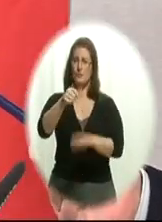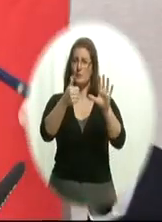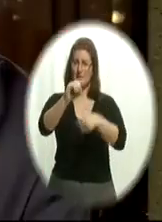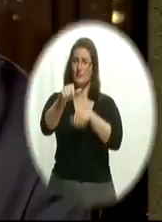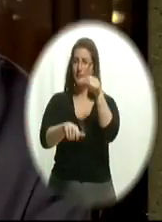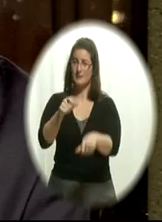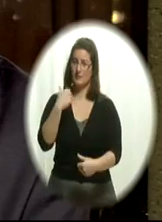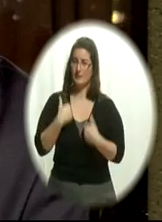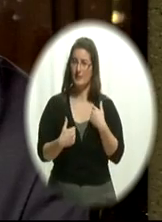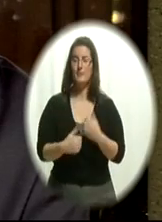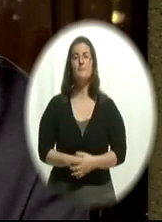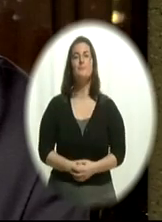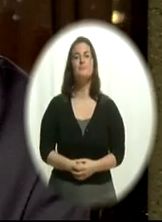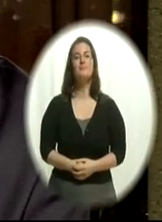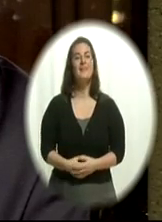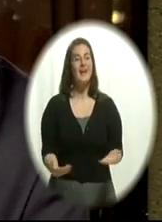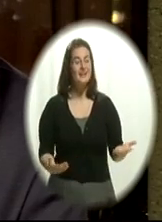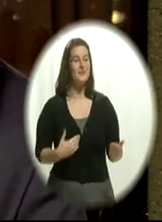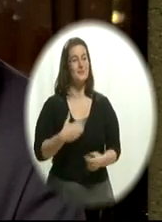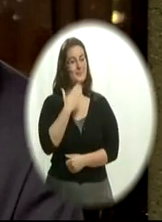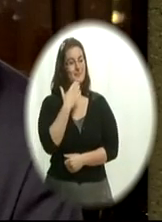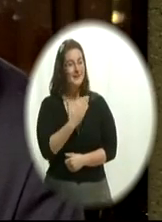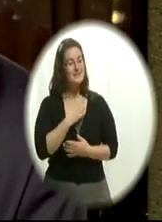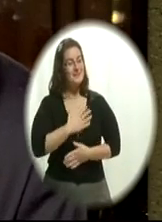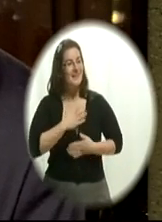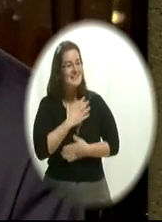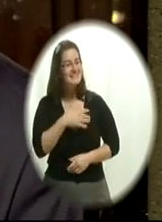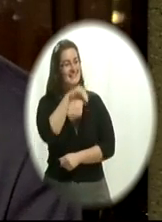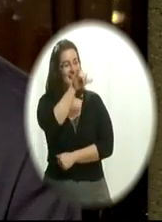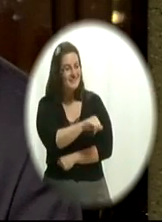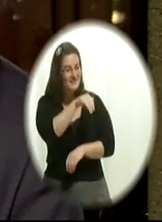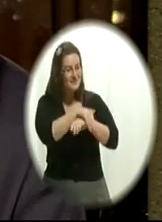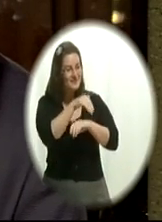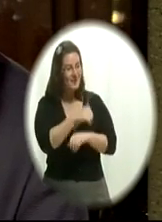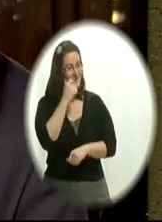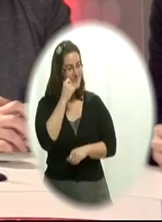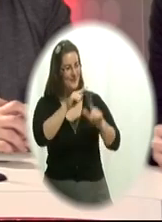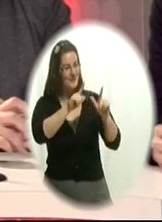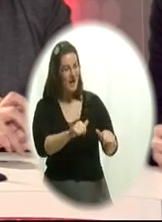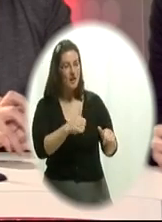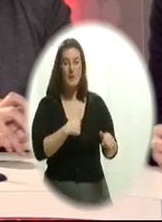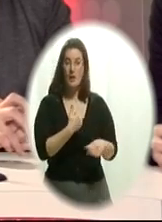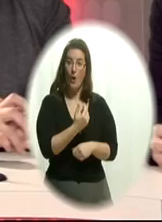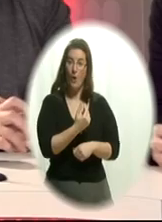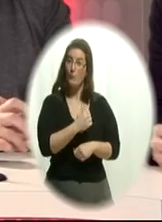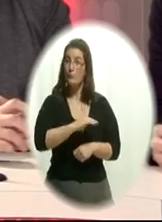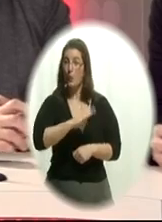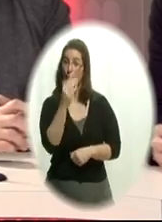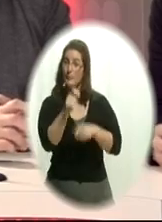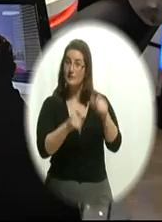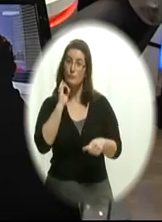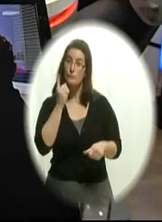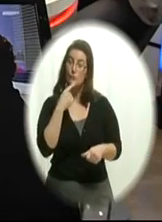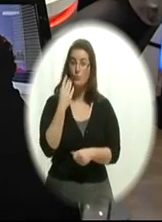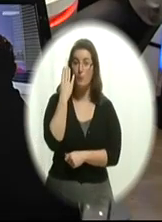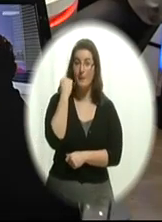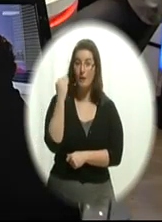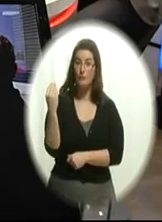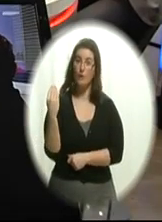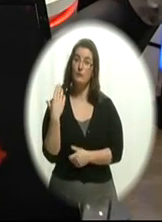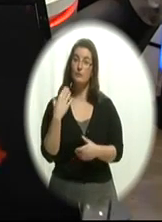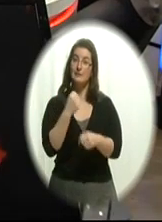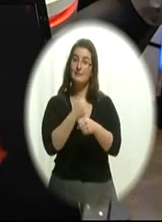outre Yves Arcelus, qui nous fait le plaisir d'être en plateau ce soir avec nous, il y a, comme lui, d'autres personnes sourdes ou malentendantes dans